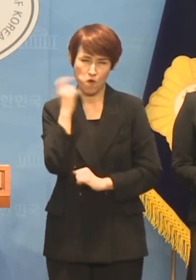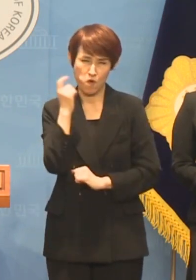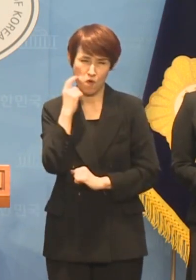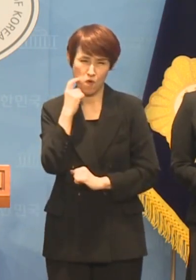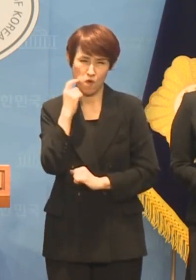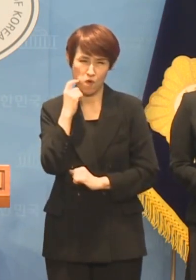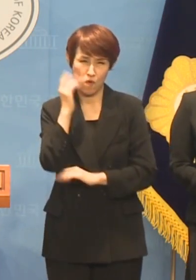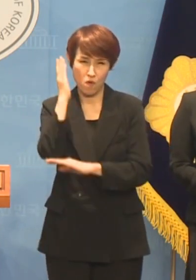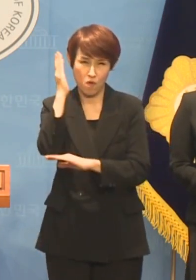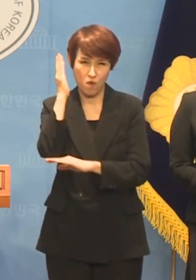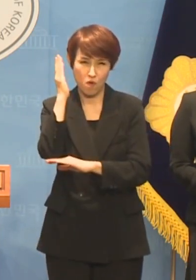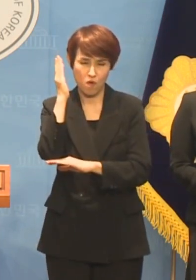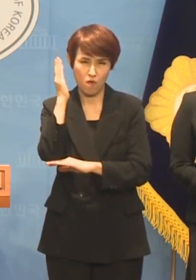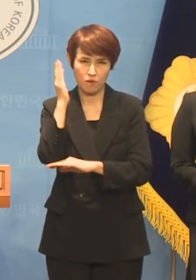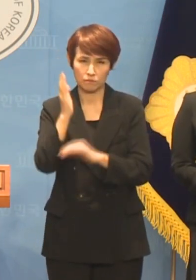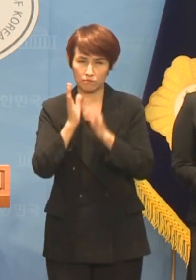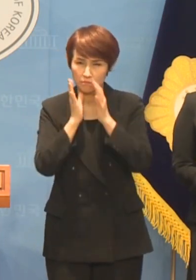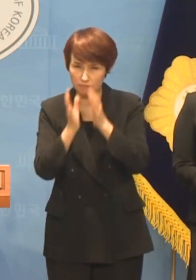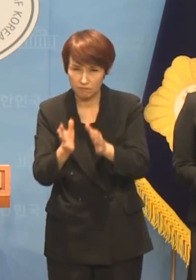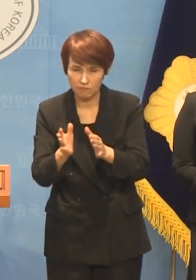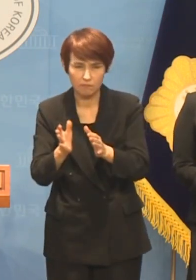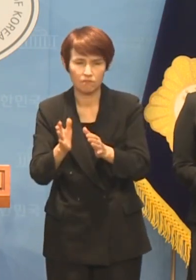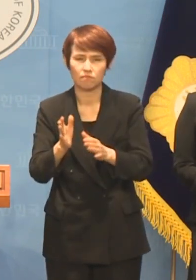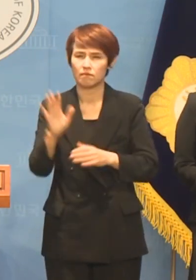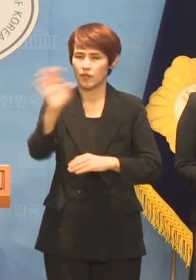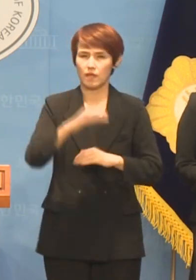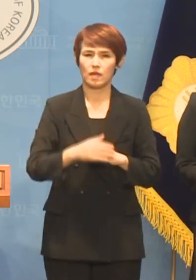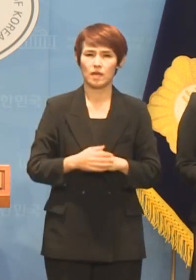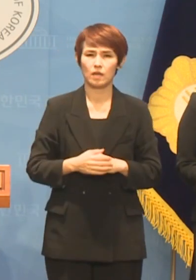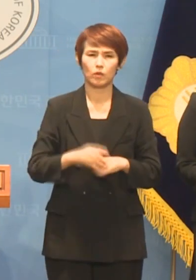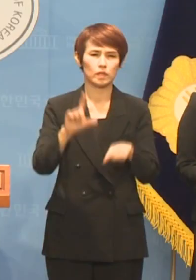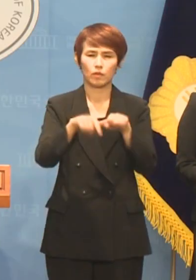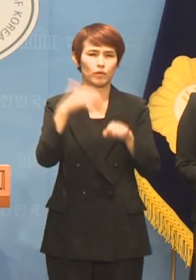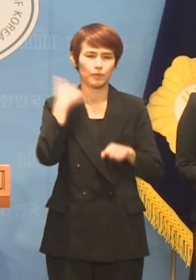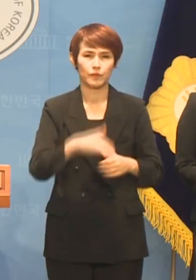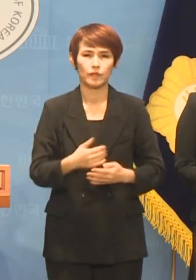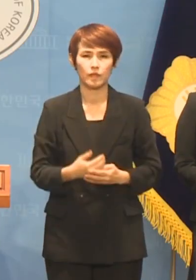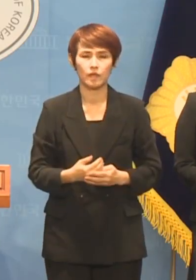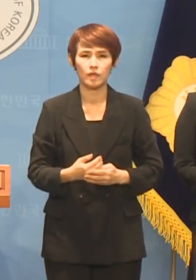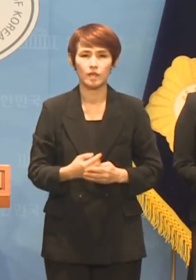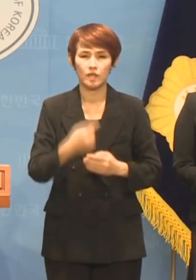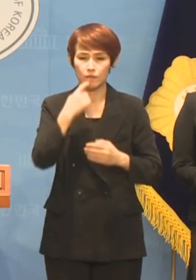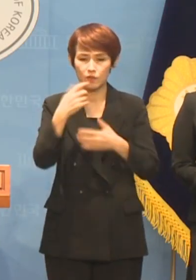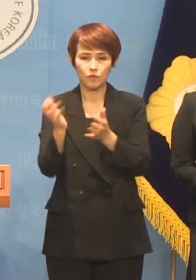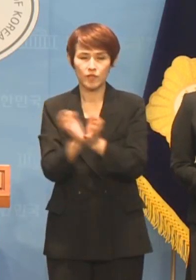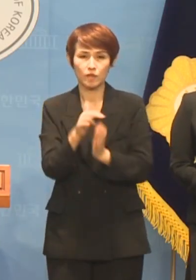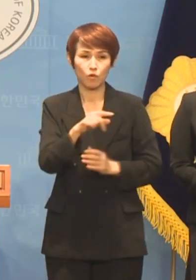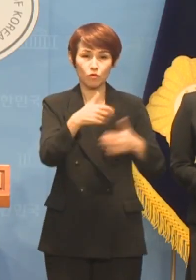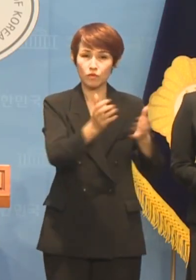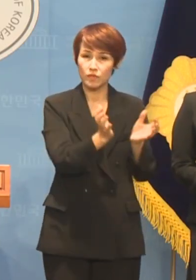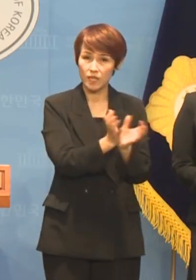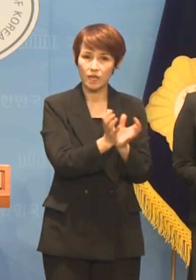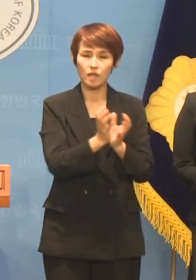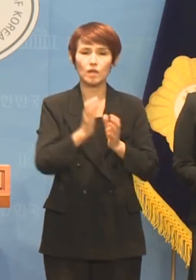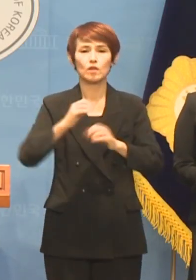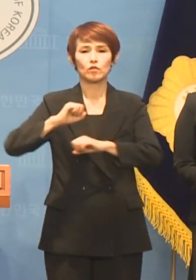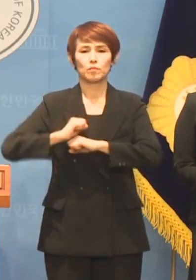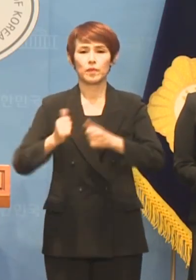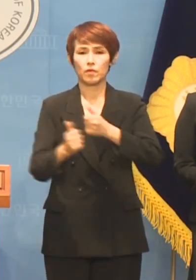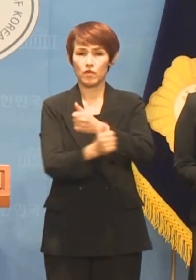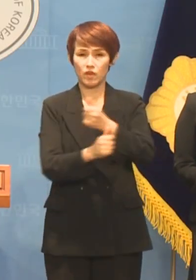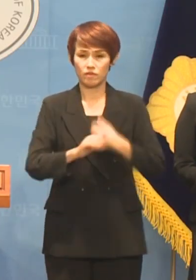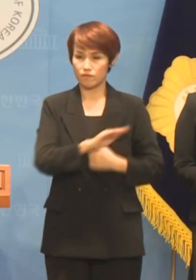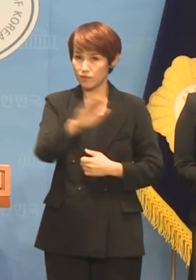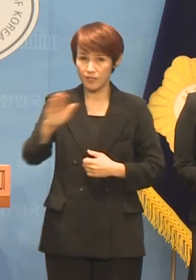프레임에 말려들 이유도 시간도 없습니다. 민주당과 조국 혁신당 소속 국회